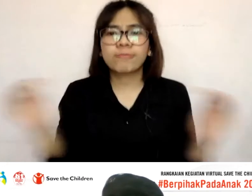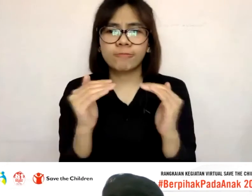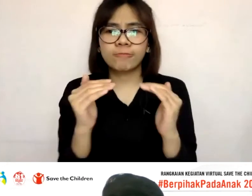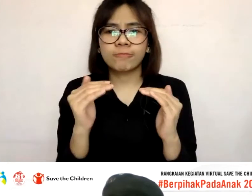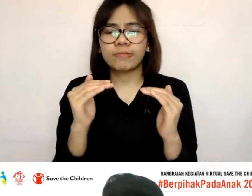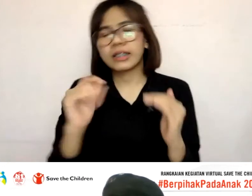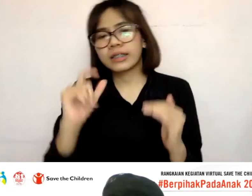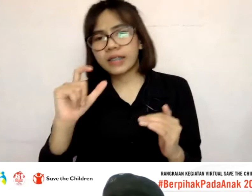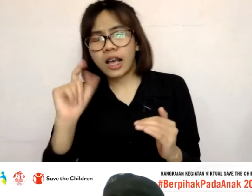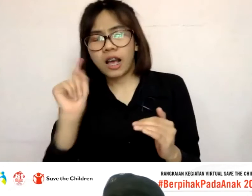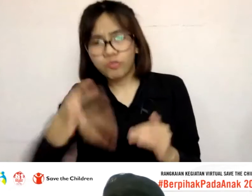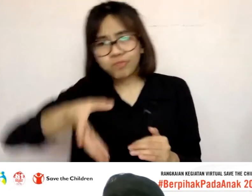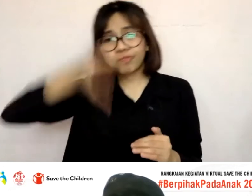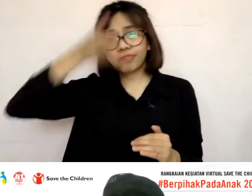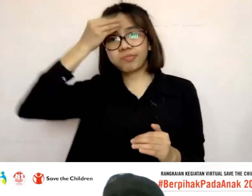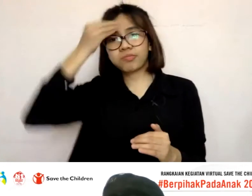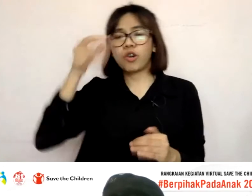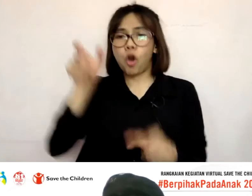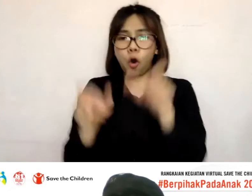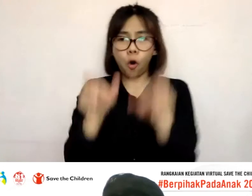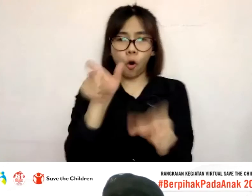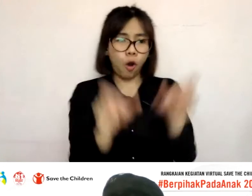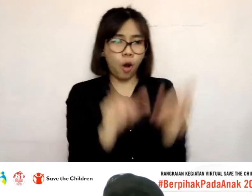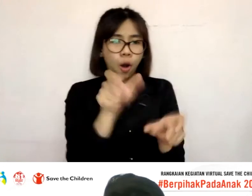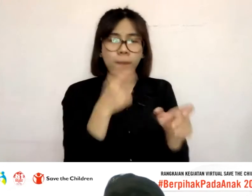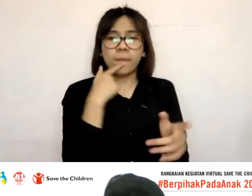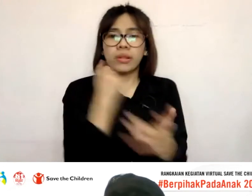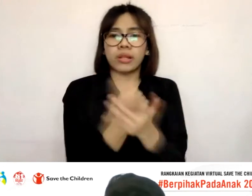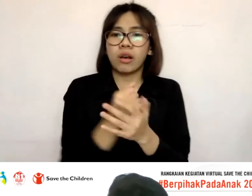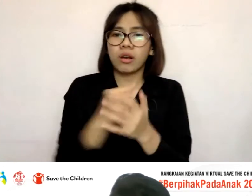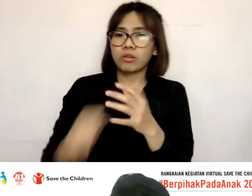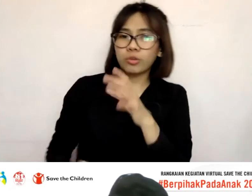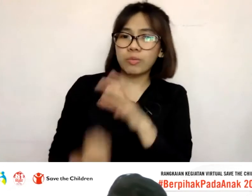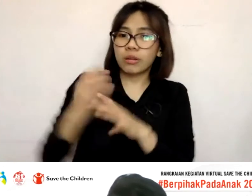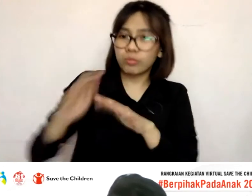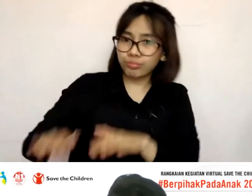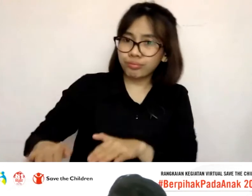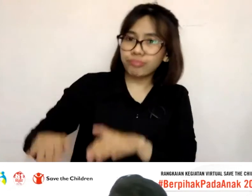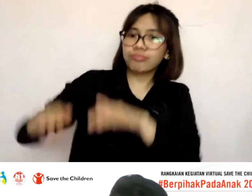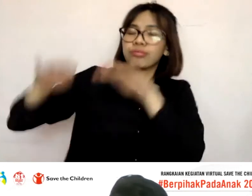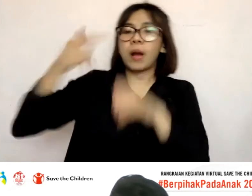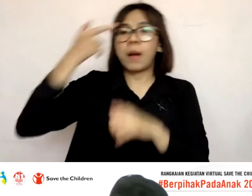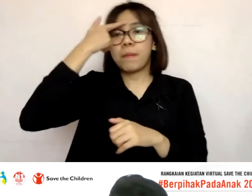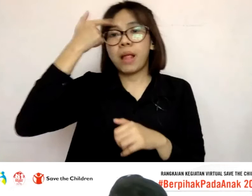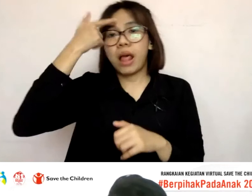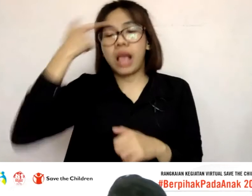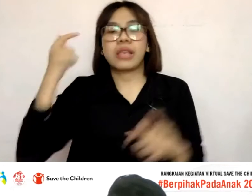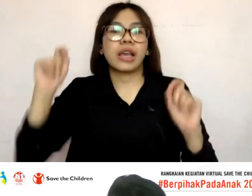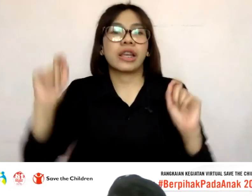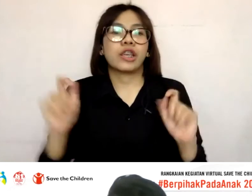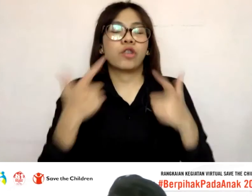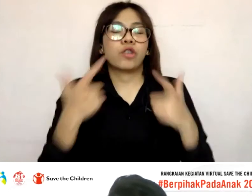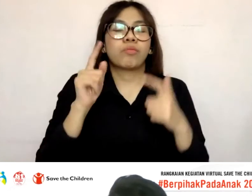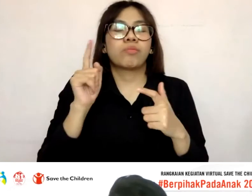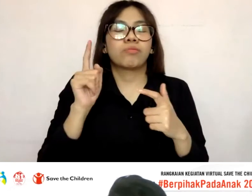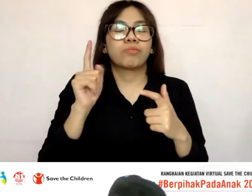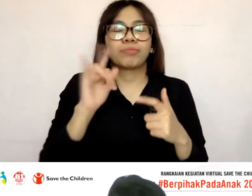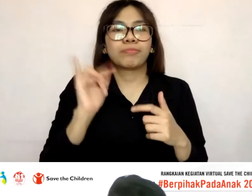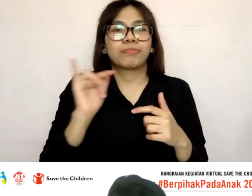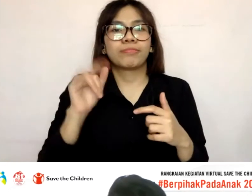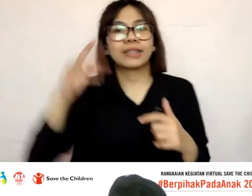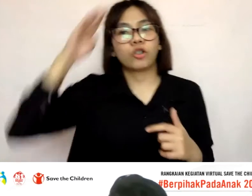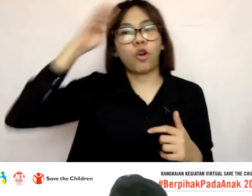atas. Sumber daya manusia yang unggul dan dapat terus berkembang dalam lingkungan kerja, belajar, dan hidup yang menjunjung tinggi nilai kesetaraan